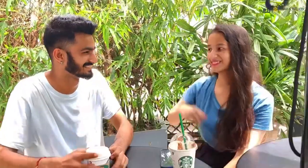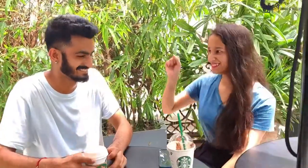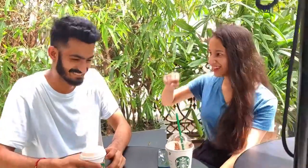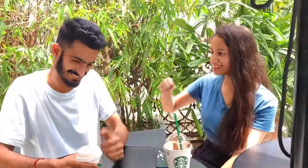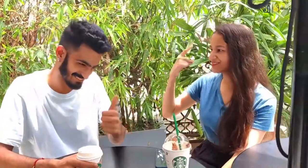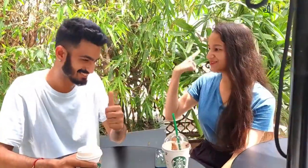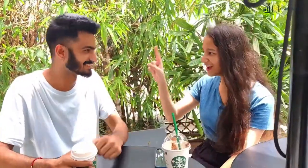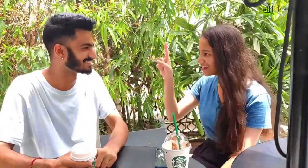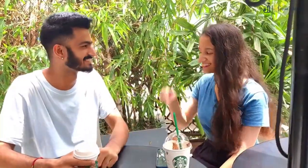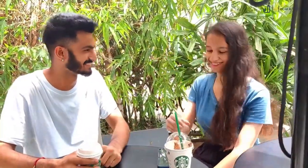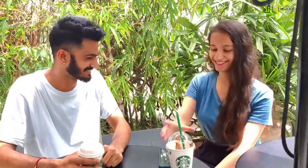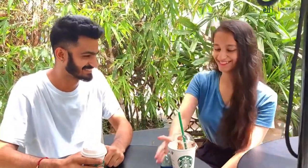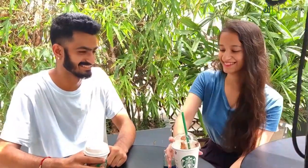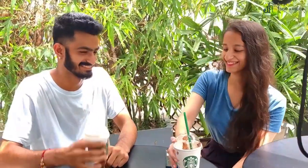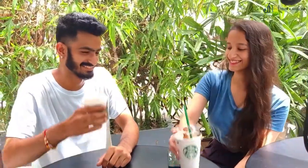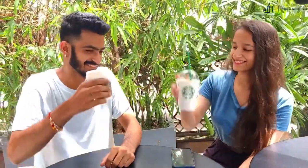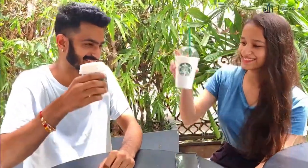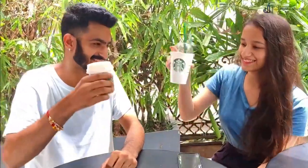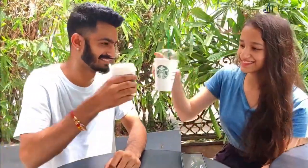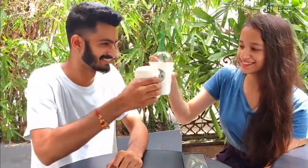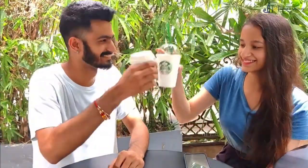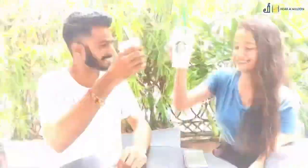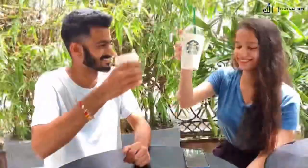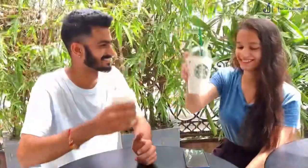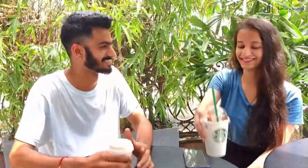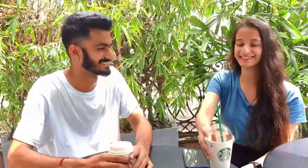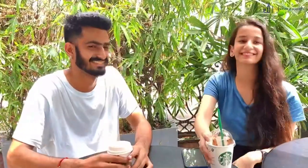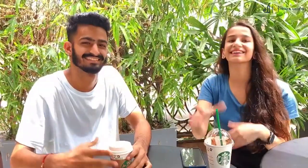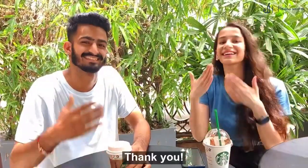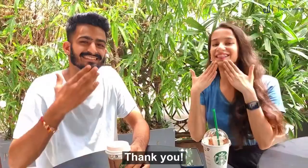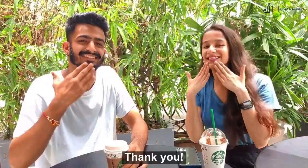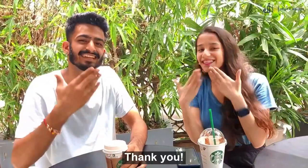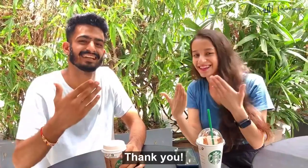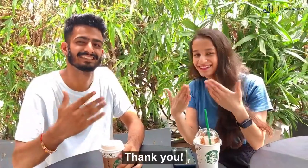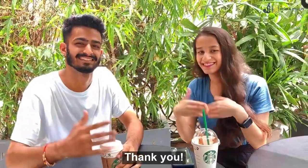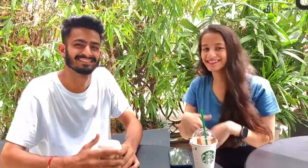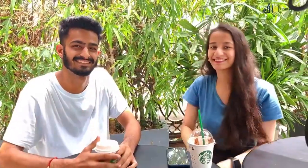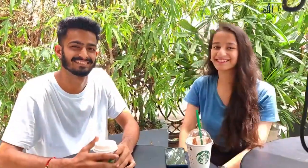जिसमें आप सांकेतिक भाषा के लाब को देख पाएंगे, हाँ, सही कहा, थैंक यू,